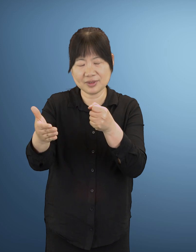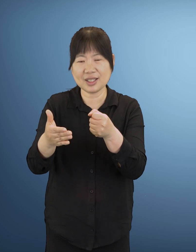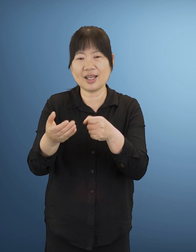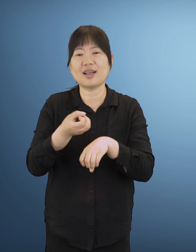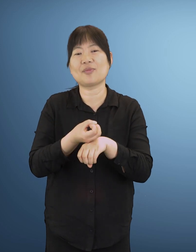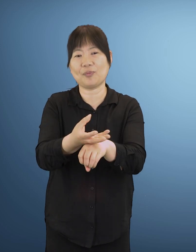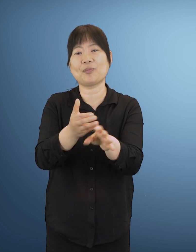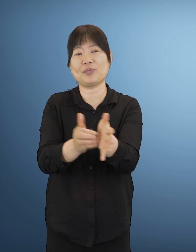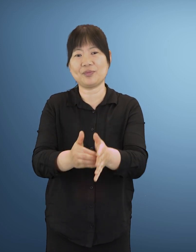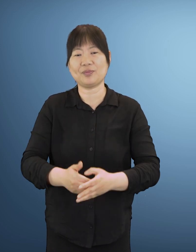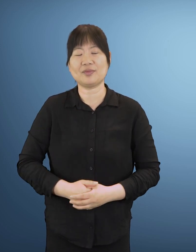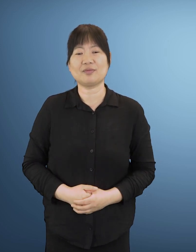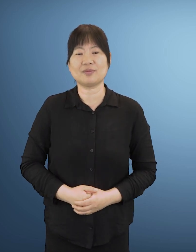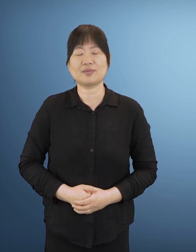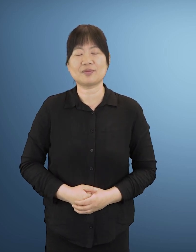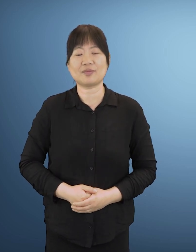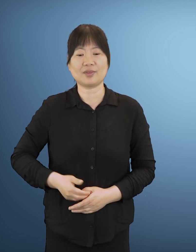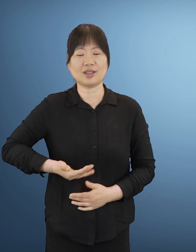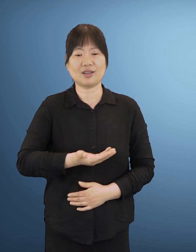여러분,